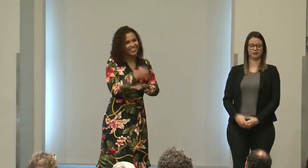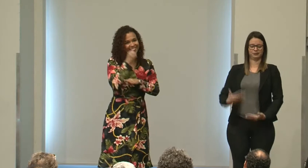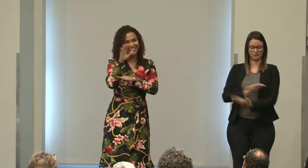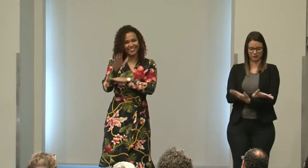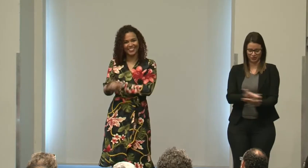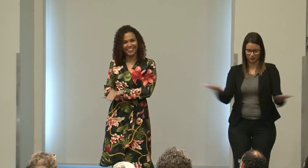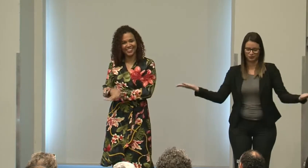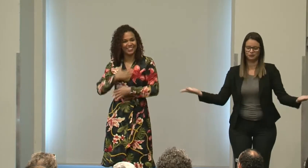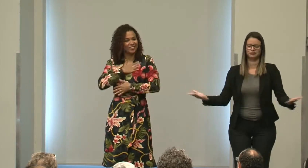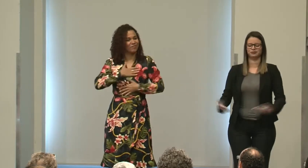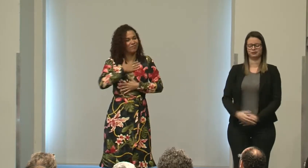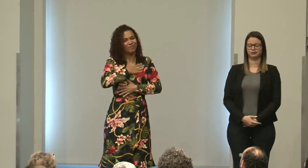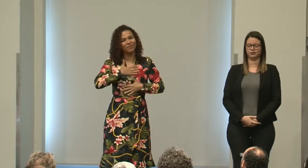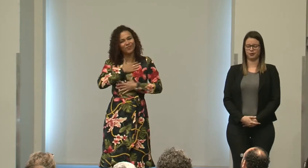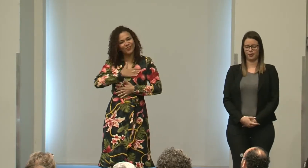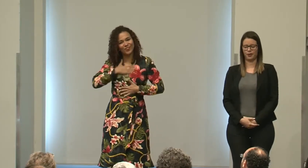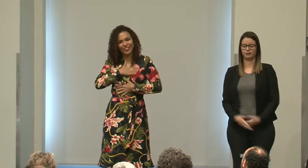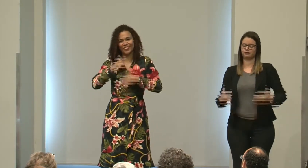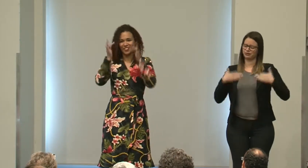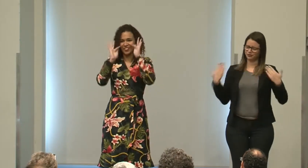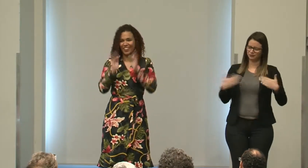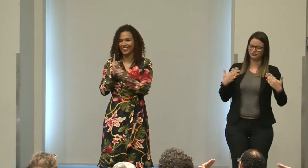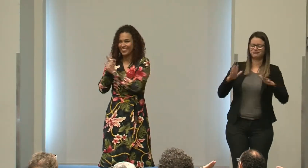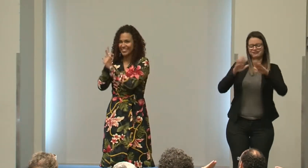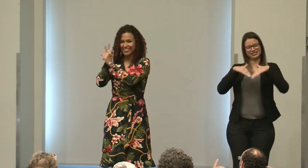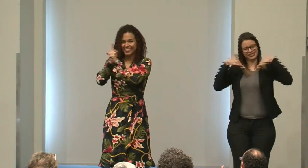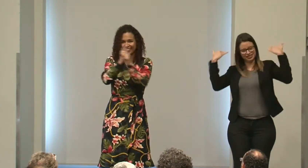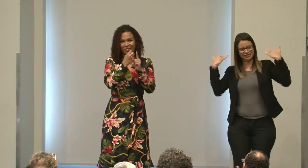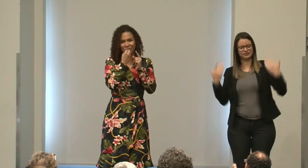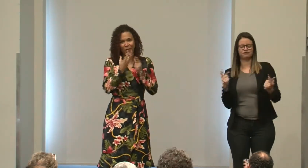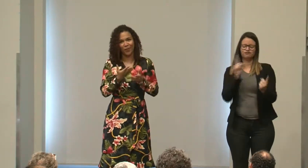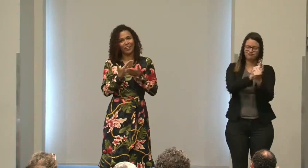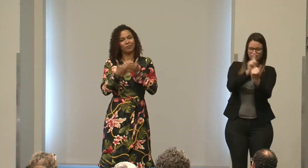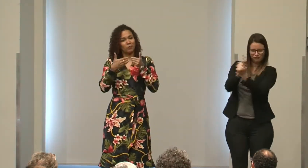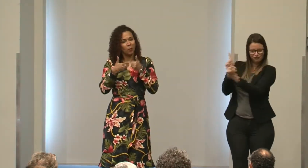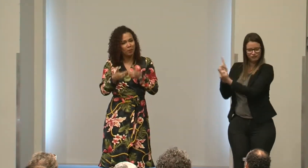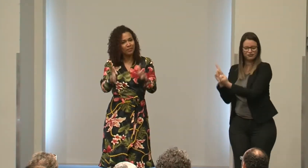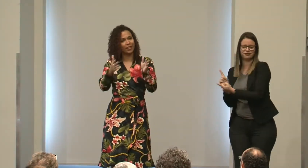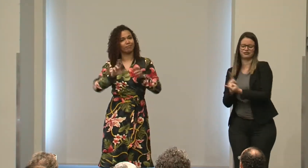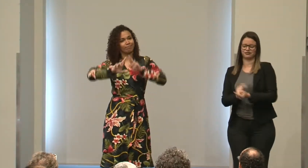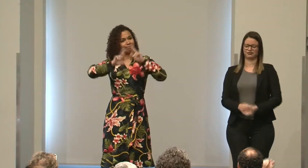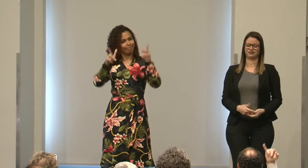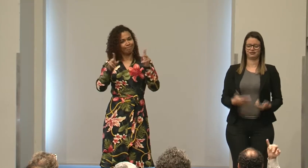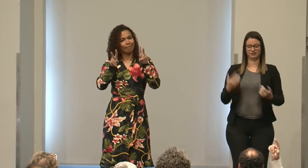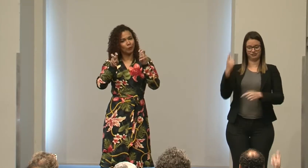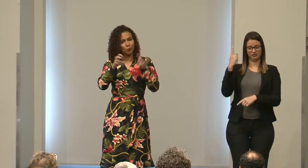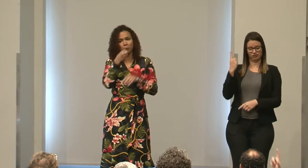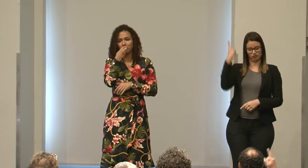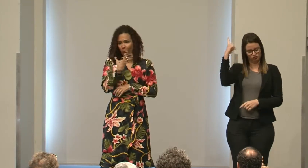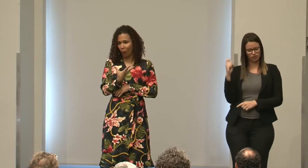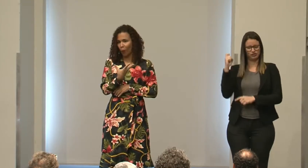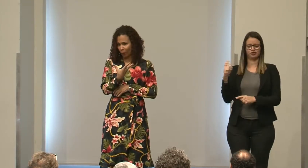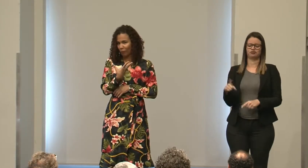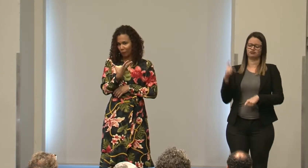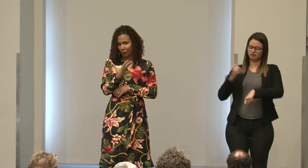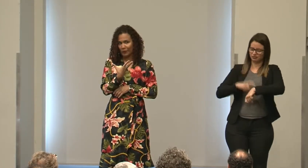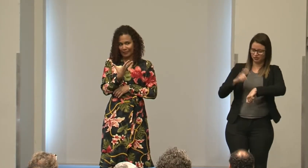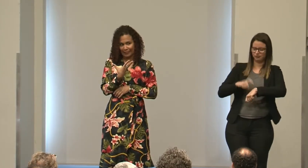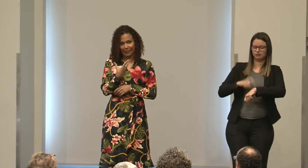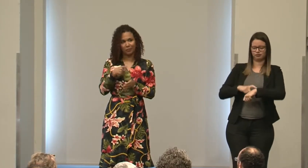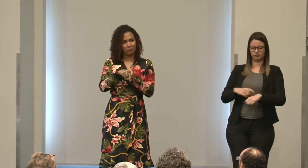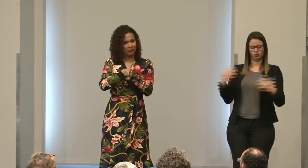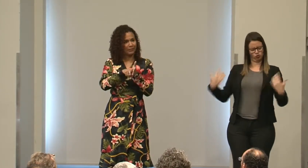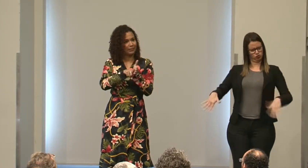Boa tarde a todos. Um prazer enorme estar aqui com vocês e reencontrá-los nesse novo ano.